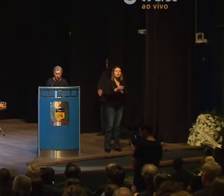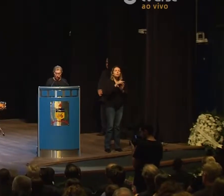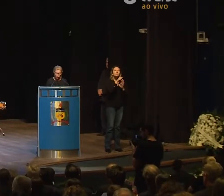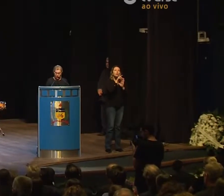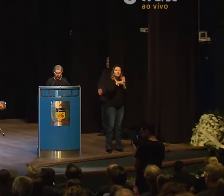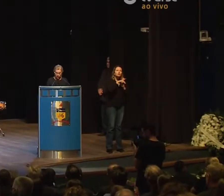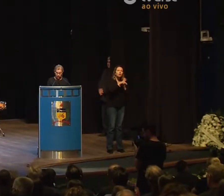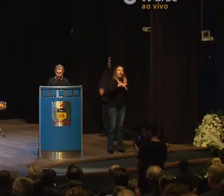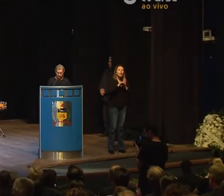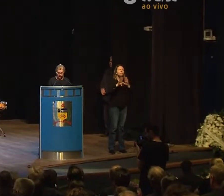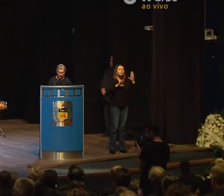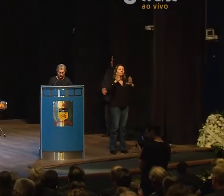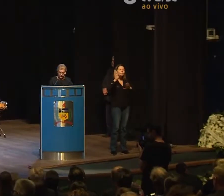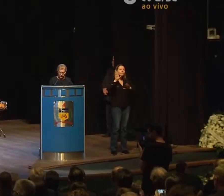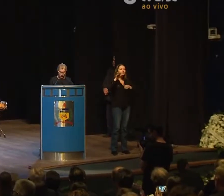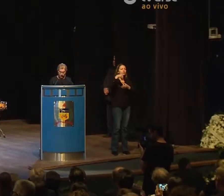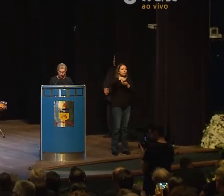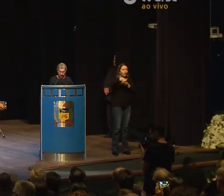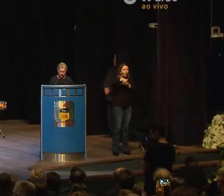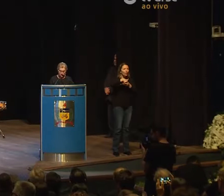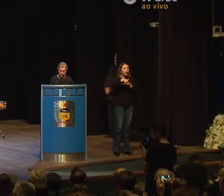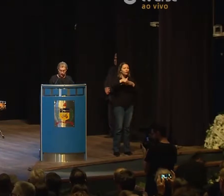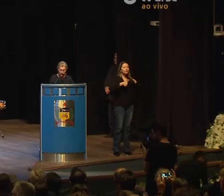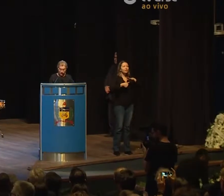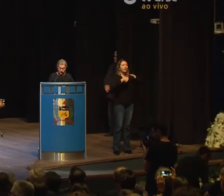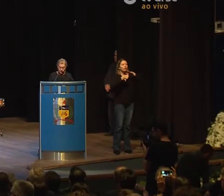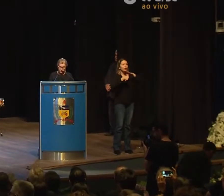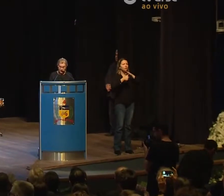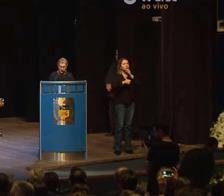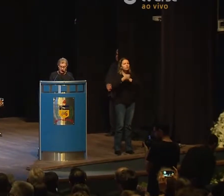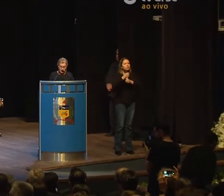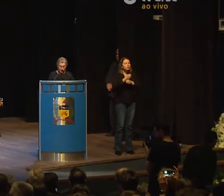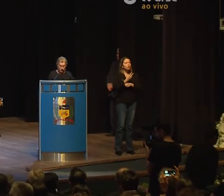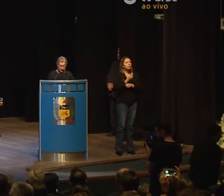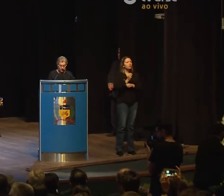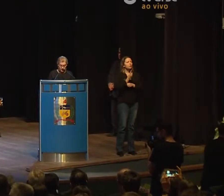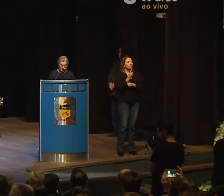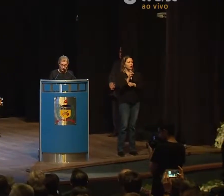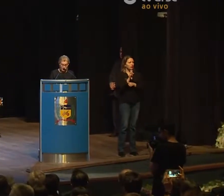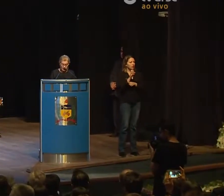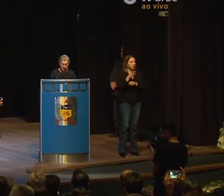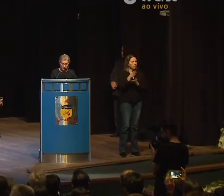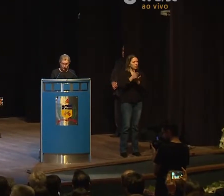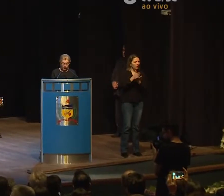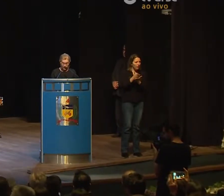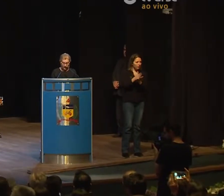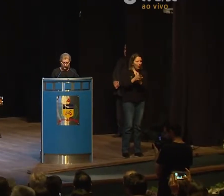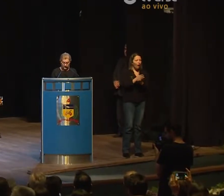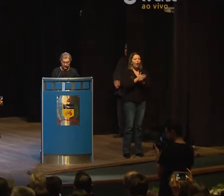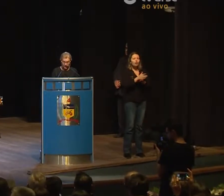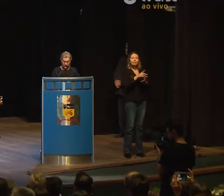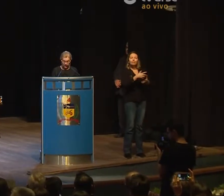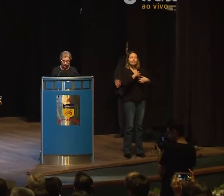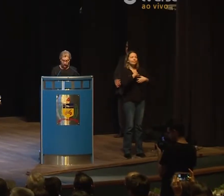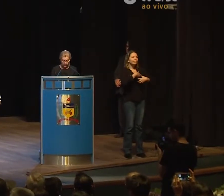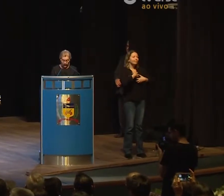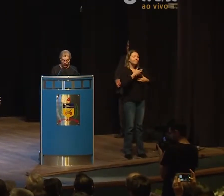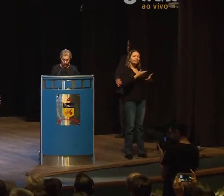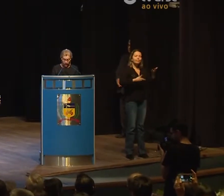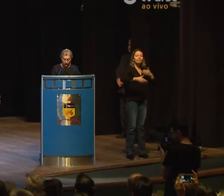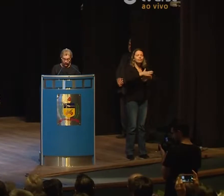candidaturas rumo à reitoria em meados de 2015. Desde o início, com seu espírito conciliador, parceiro e